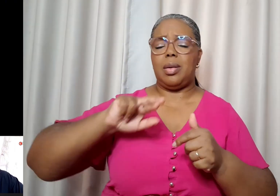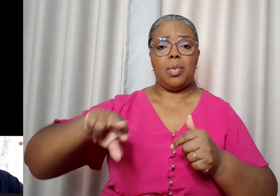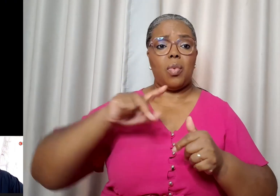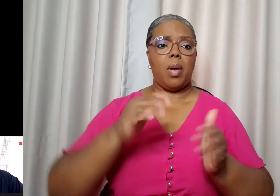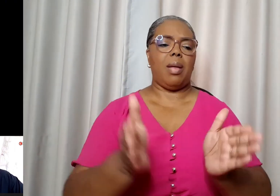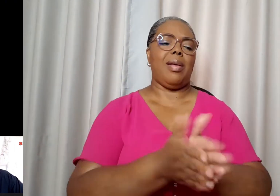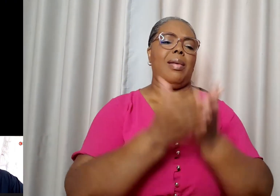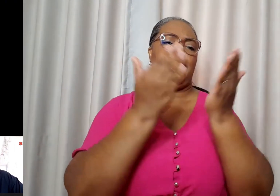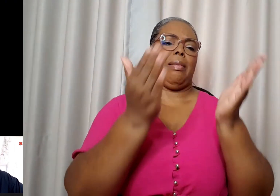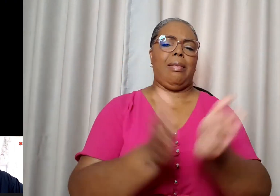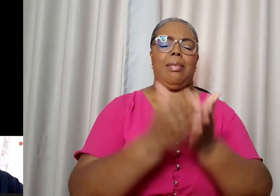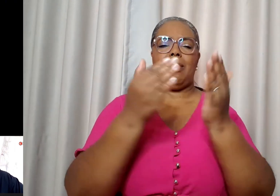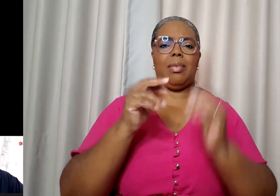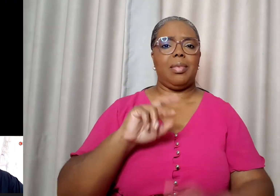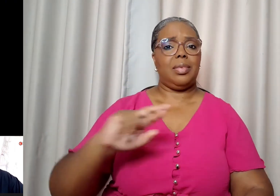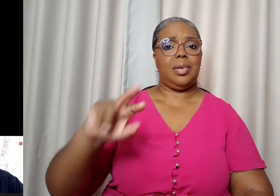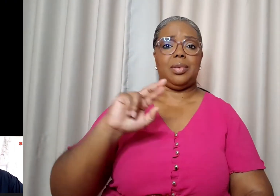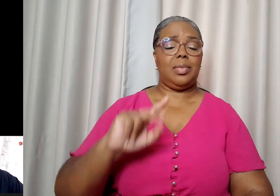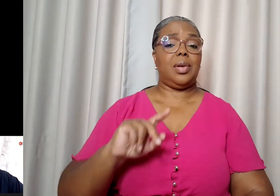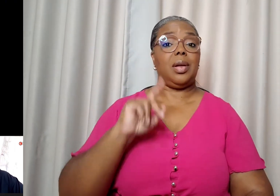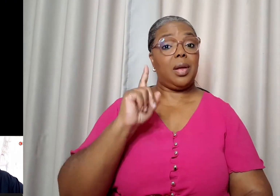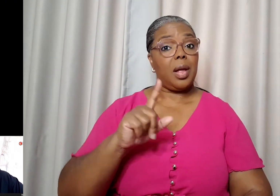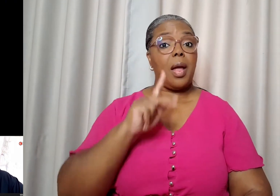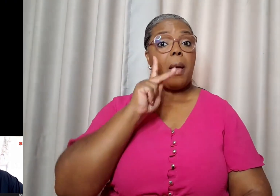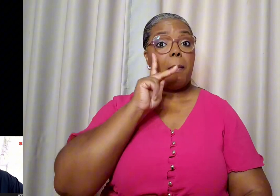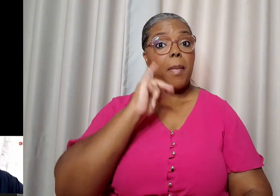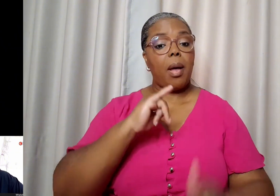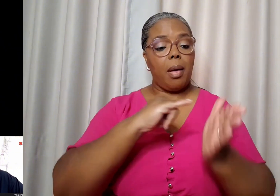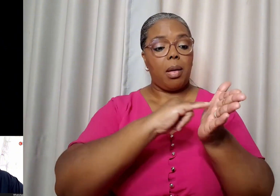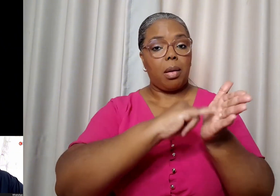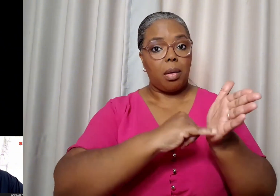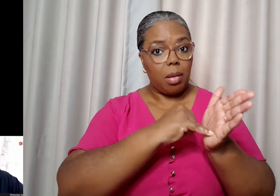contrário, era um artesão, era um construtor.